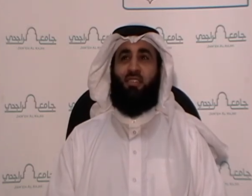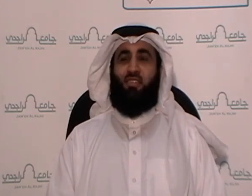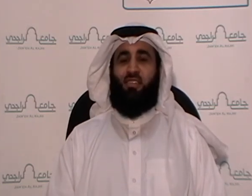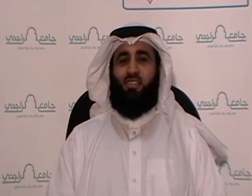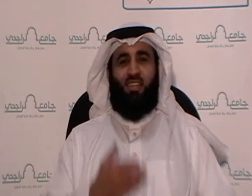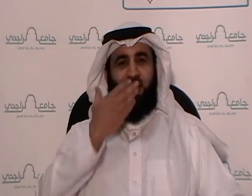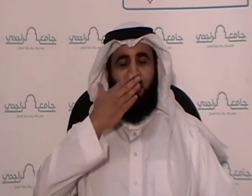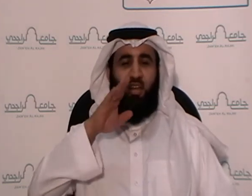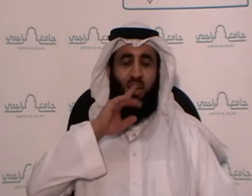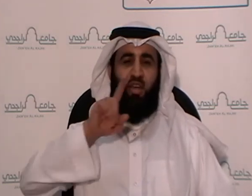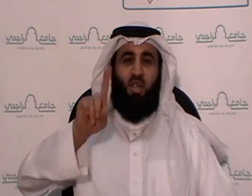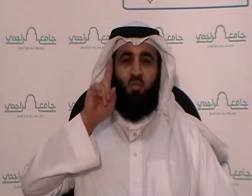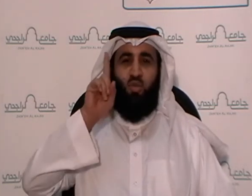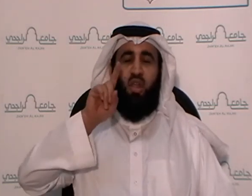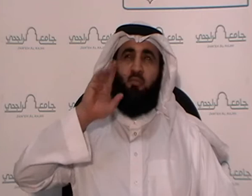الحمد لله رب العالمين،